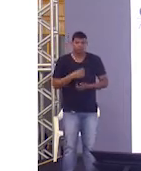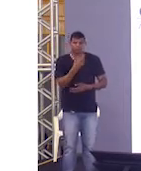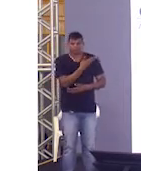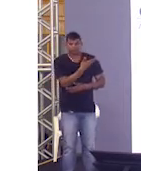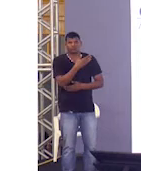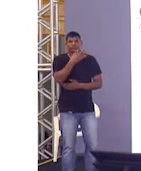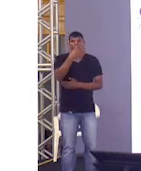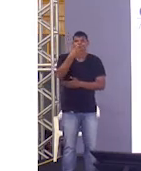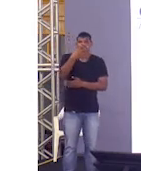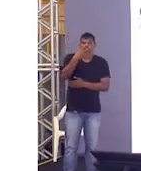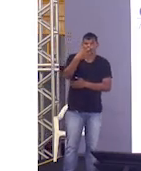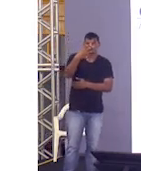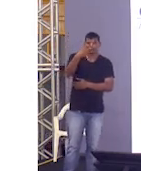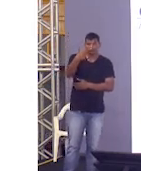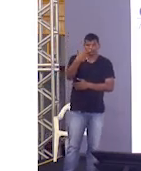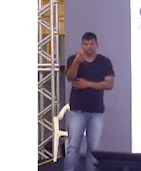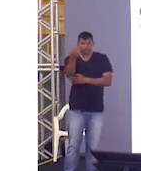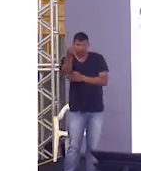você coloca o 90.